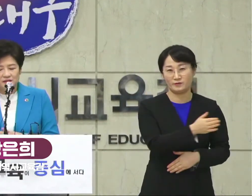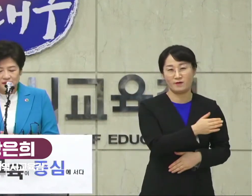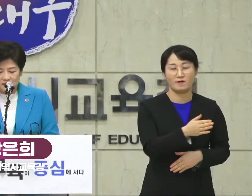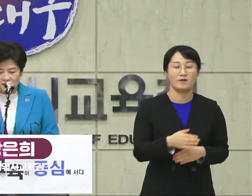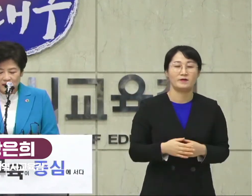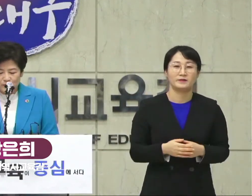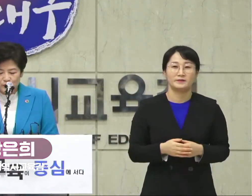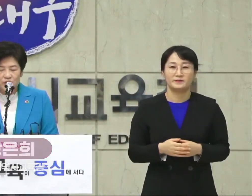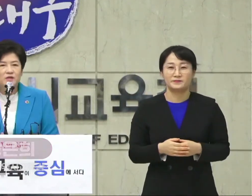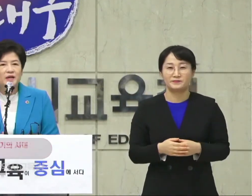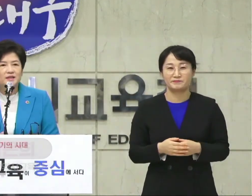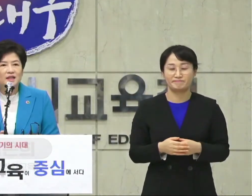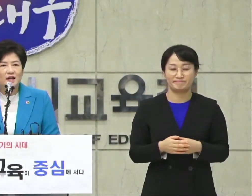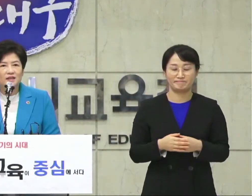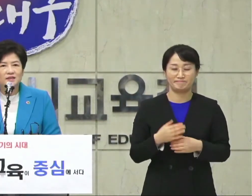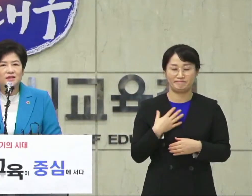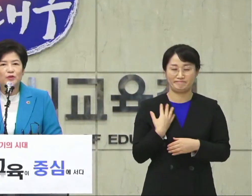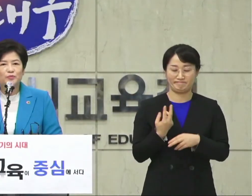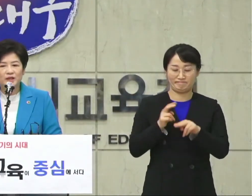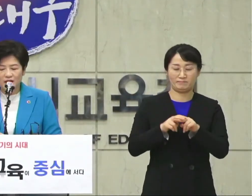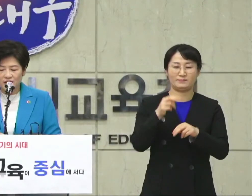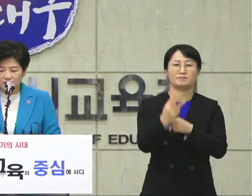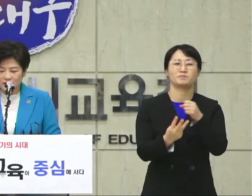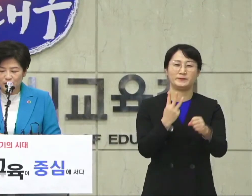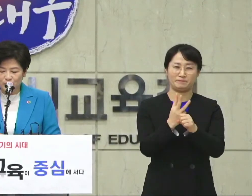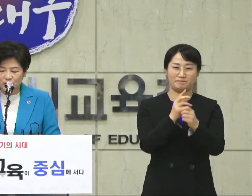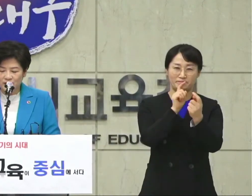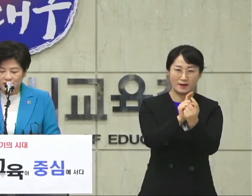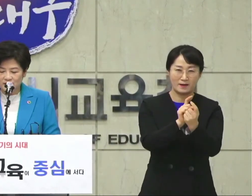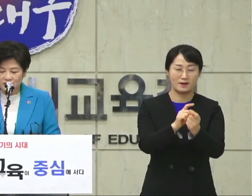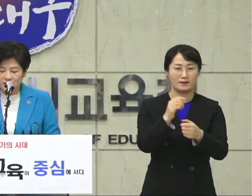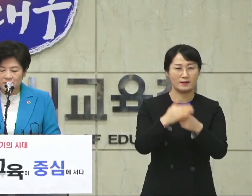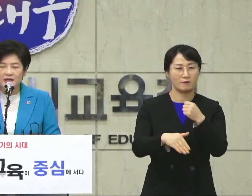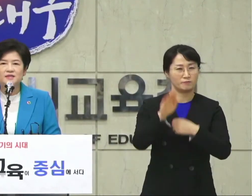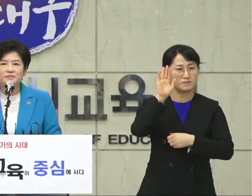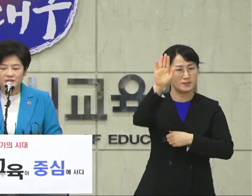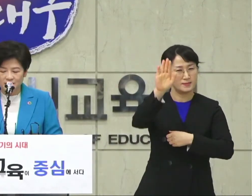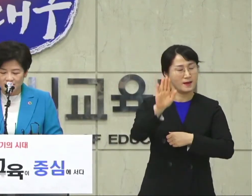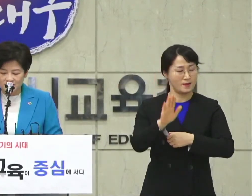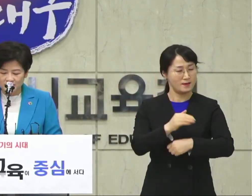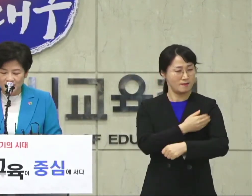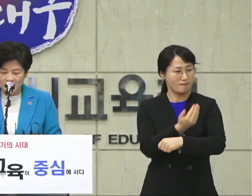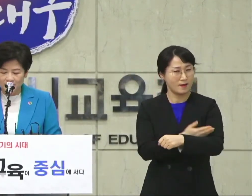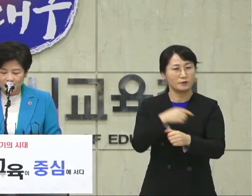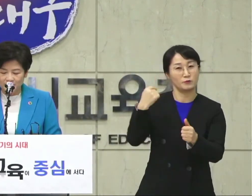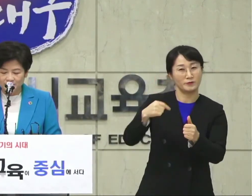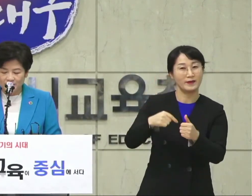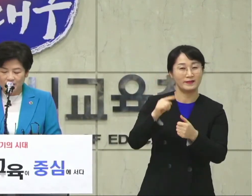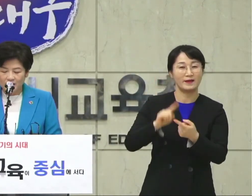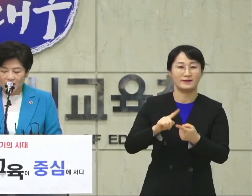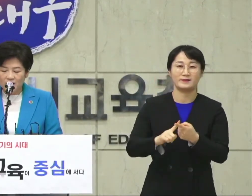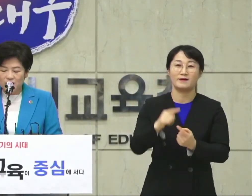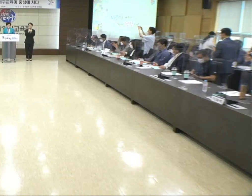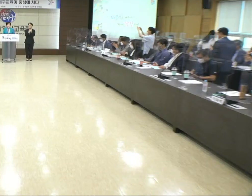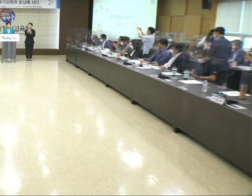지금부터 3주년을 맞이한 대구 미래의 역량 교육에 대해서 말씀드리겠습니다.